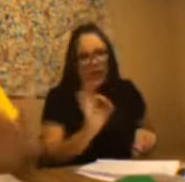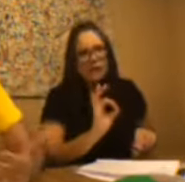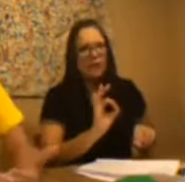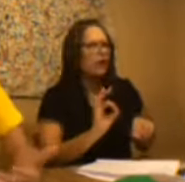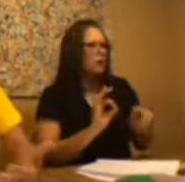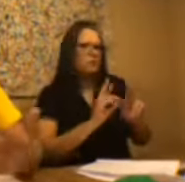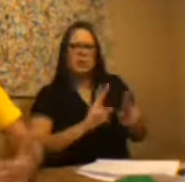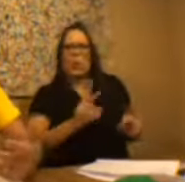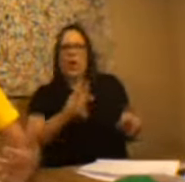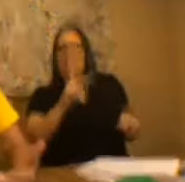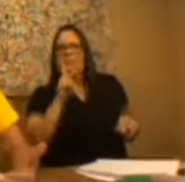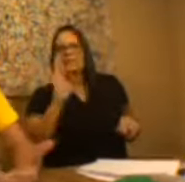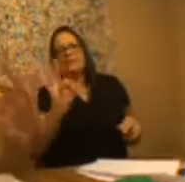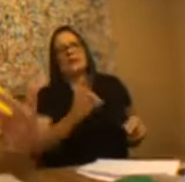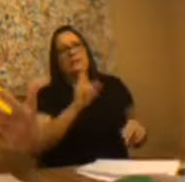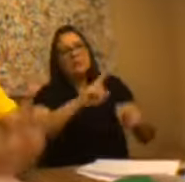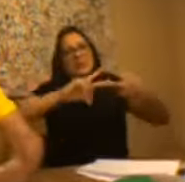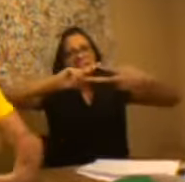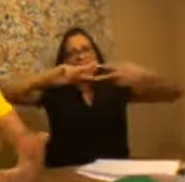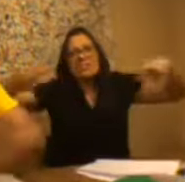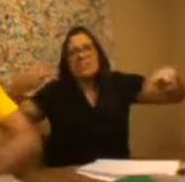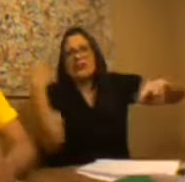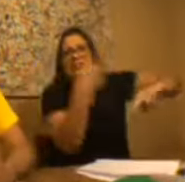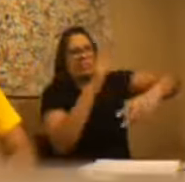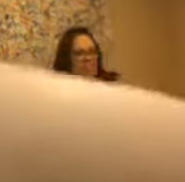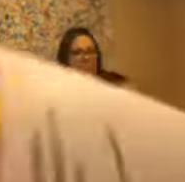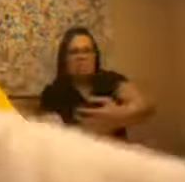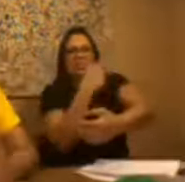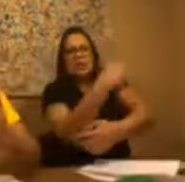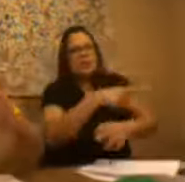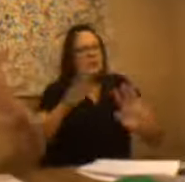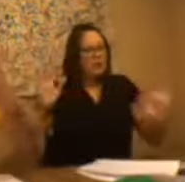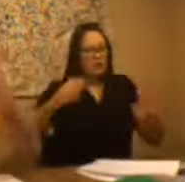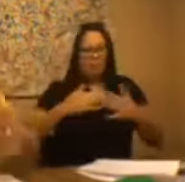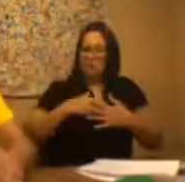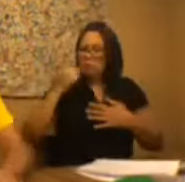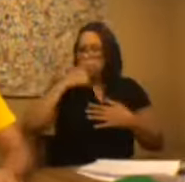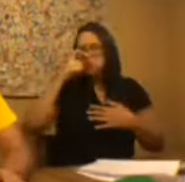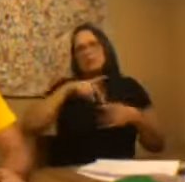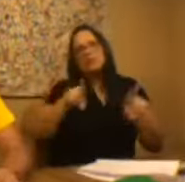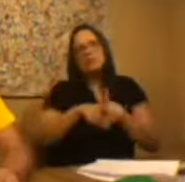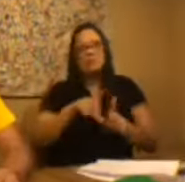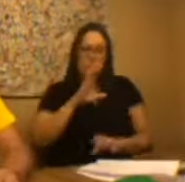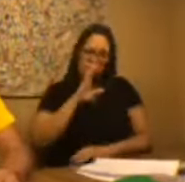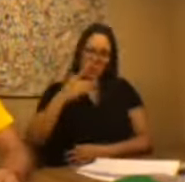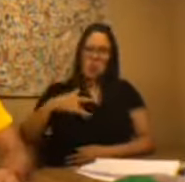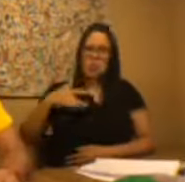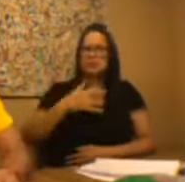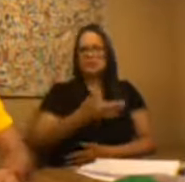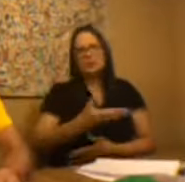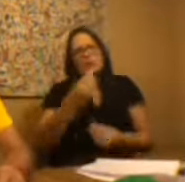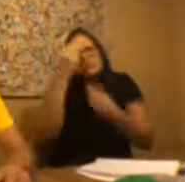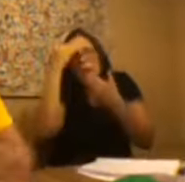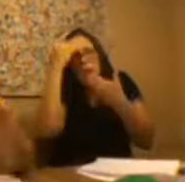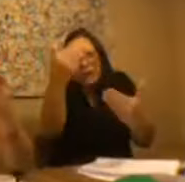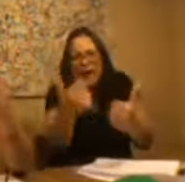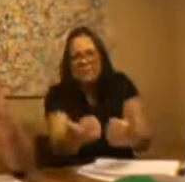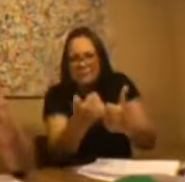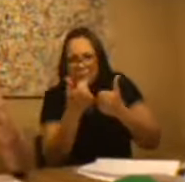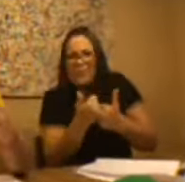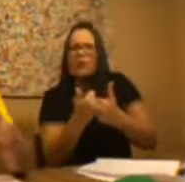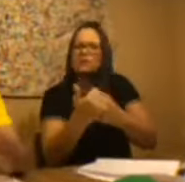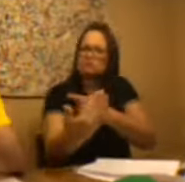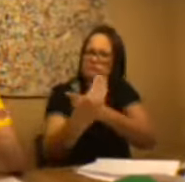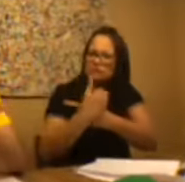pt mentir descaradamente ir passar por vítima pessoal muito obrigado pelo apoio pela